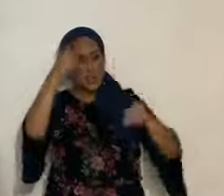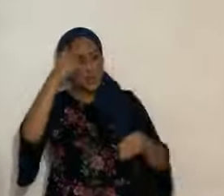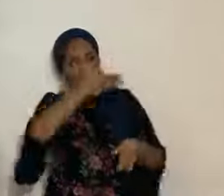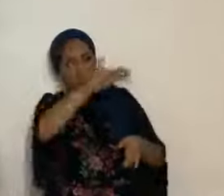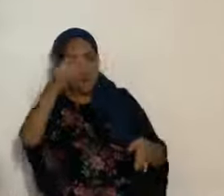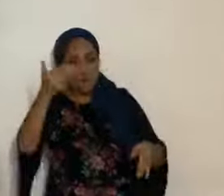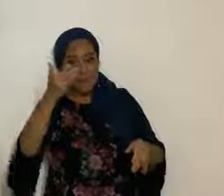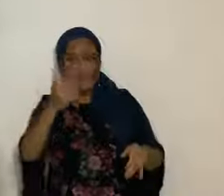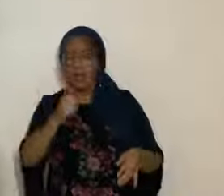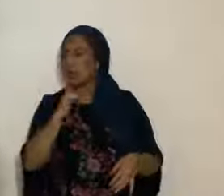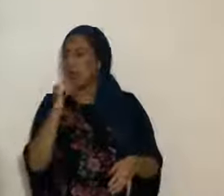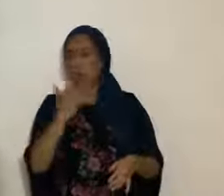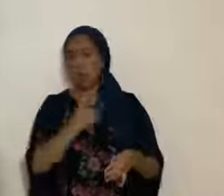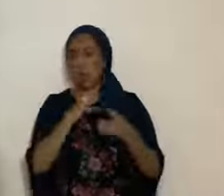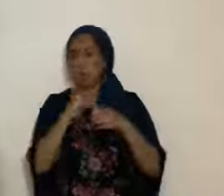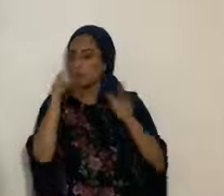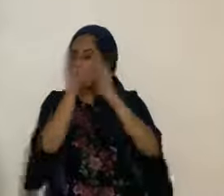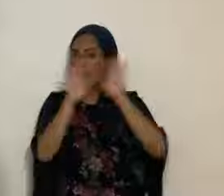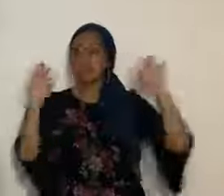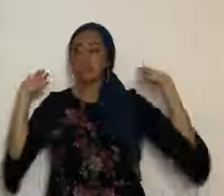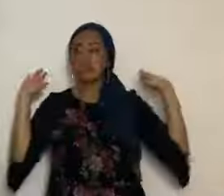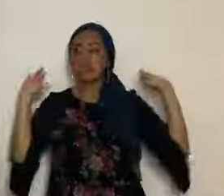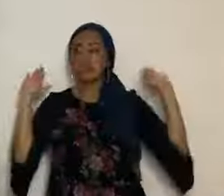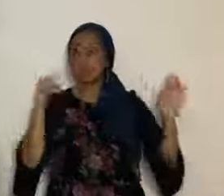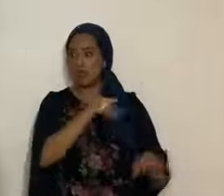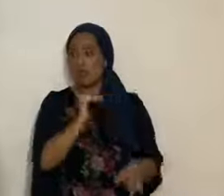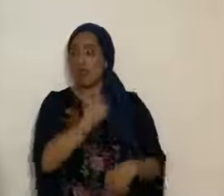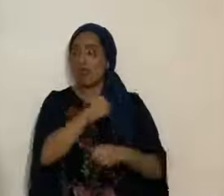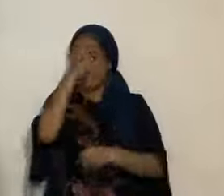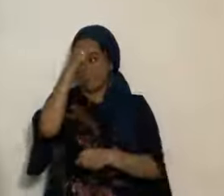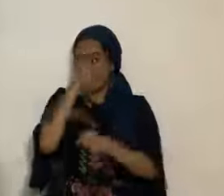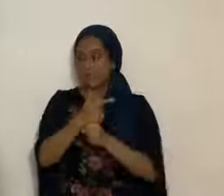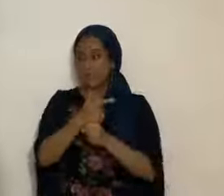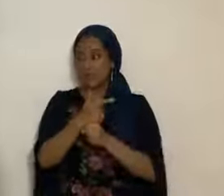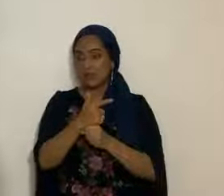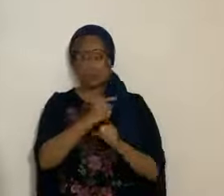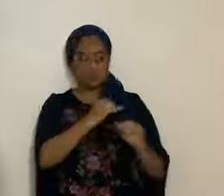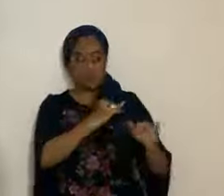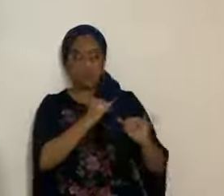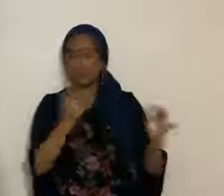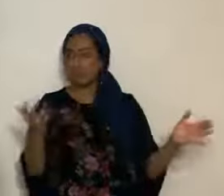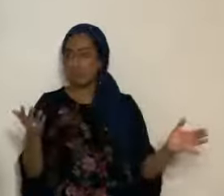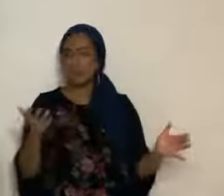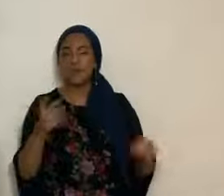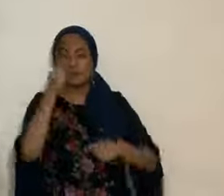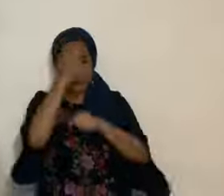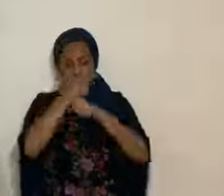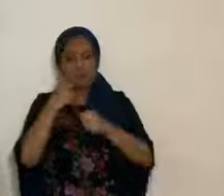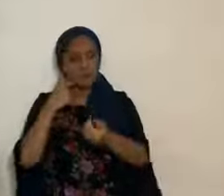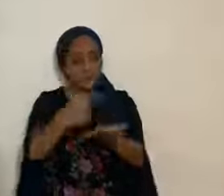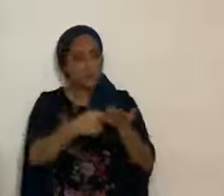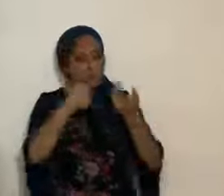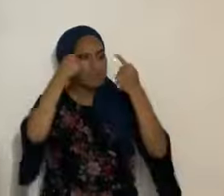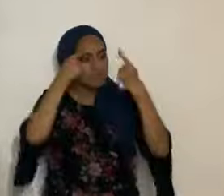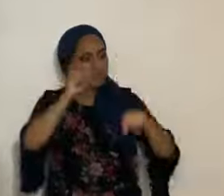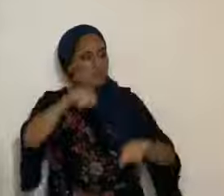nuestra mano sobre él, porque él es nuestro hermano, nuestra propia carne, y sus hermanos convinieron con él. Y cuando